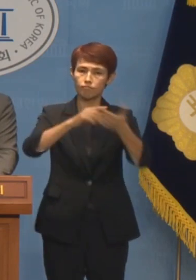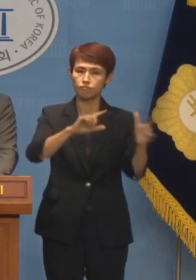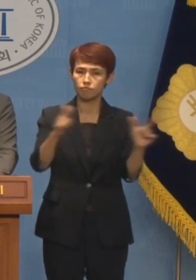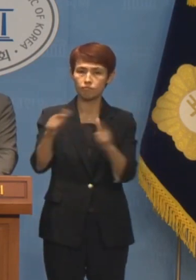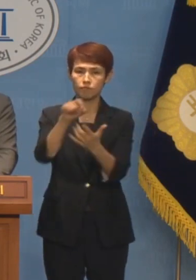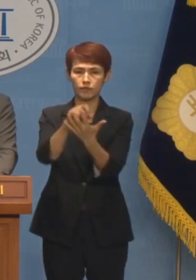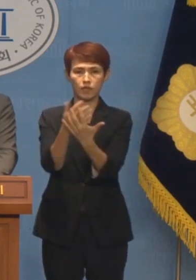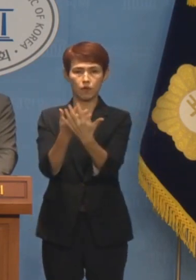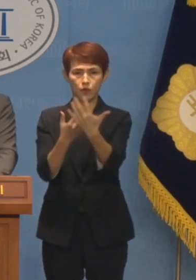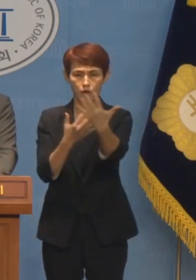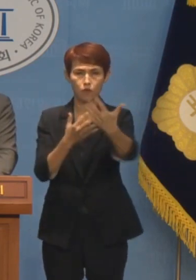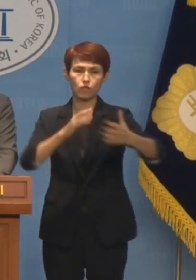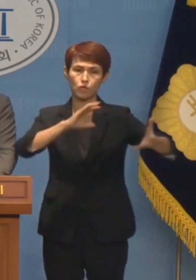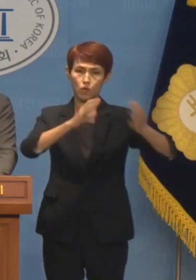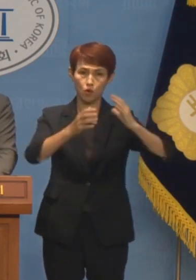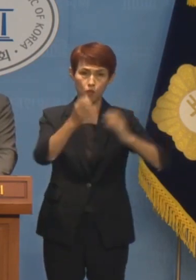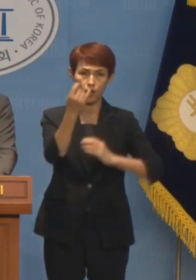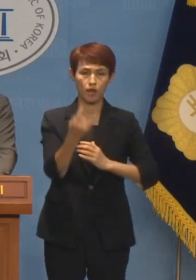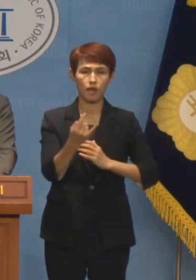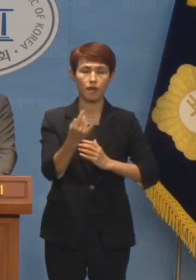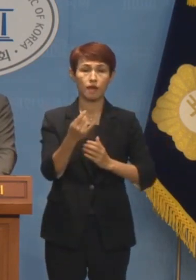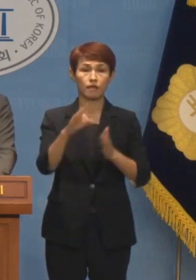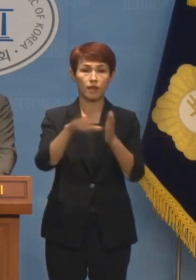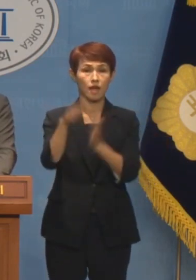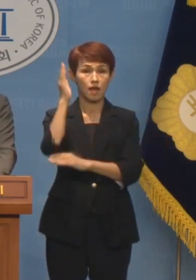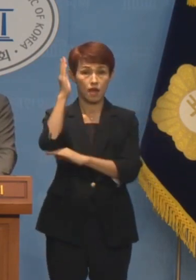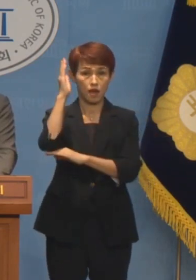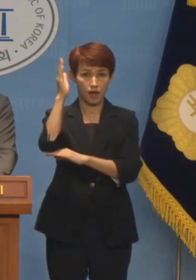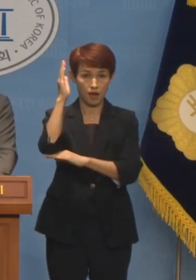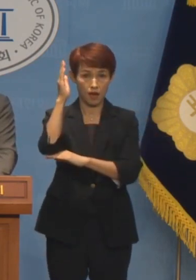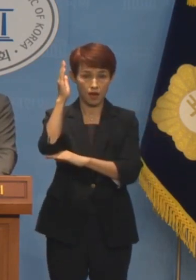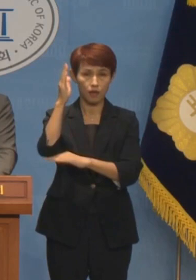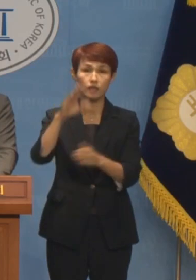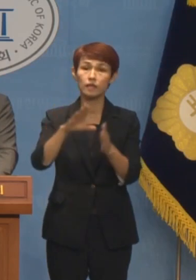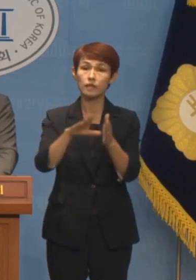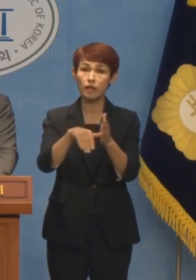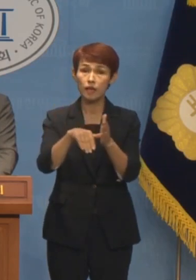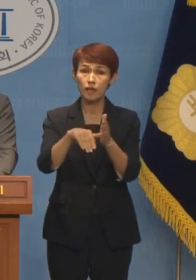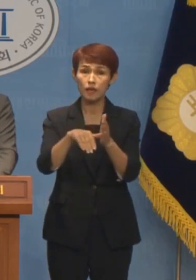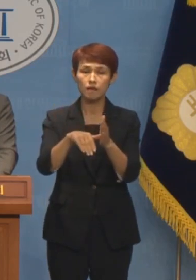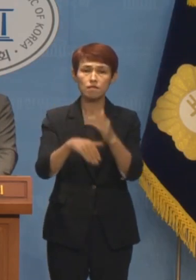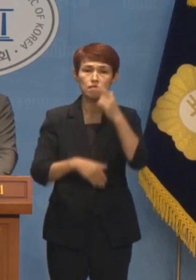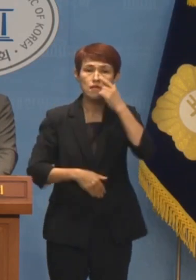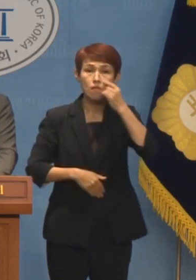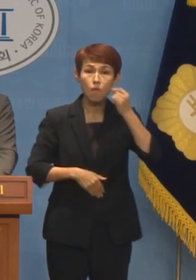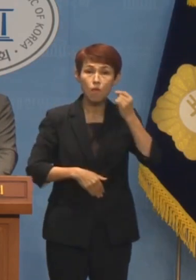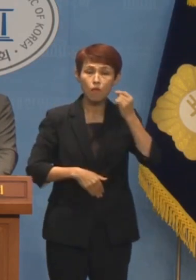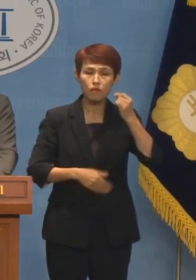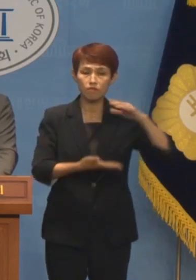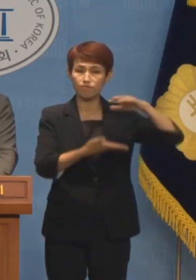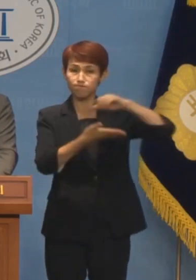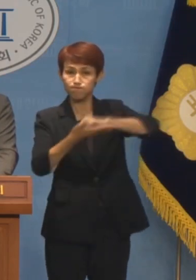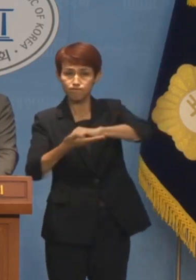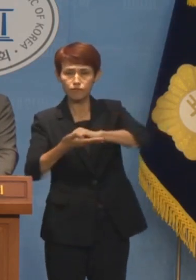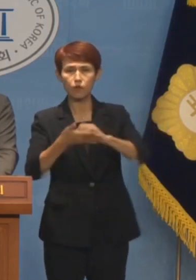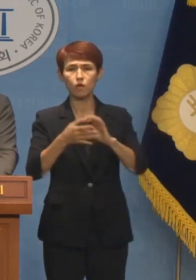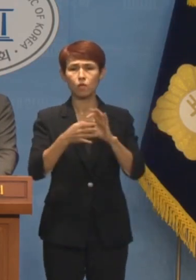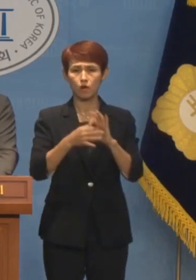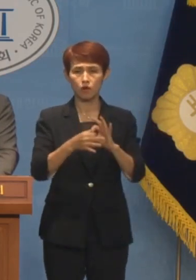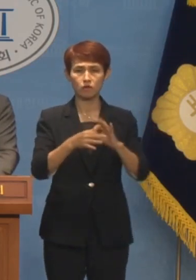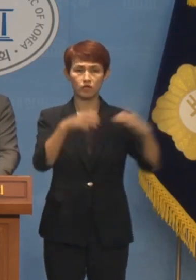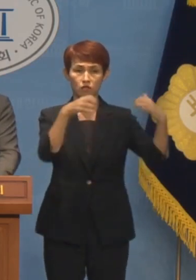기자회견, 집회, 가두연설 등에서의 발언의 방법으로 일본 제국주의 식민지배와